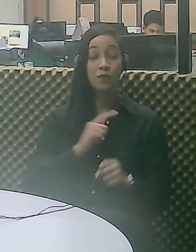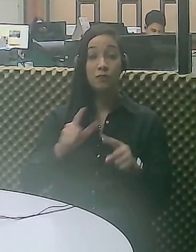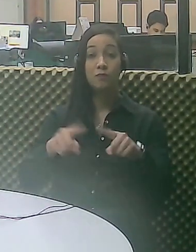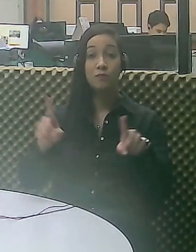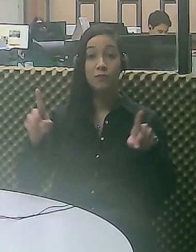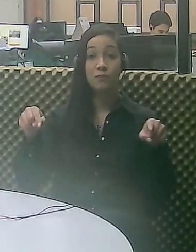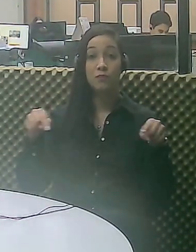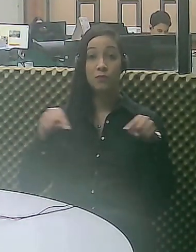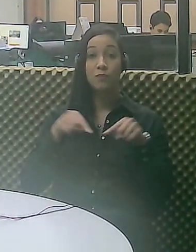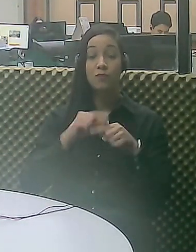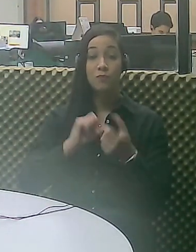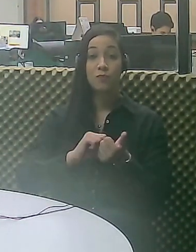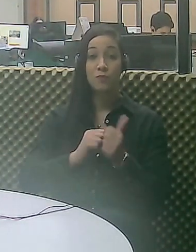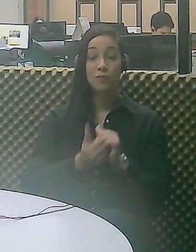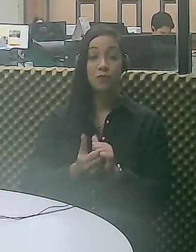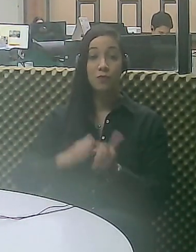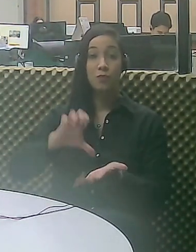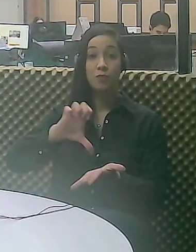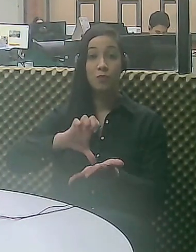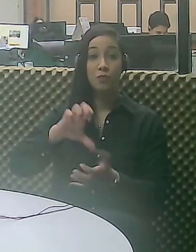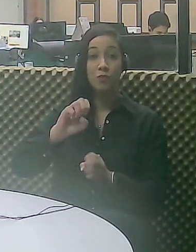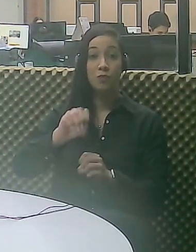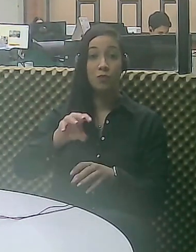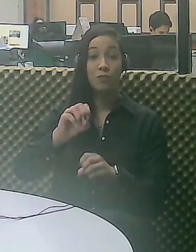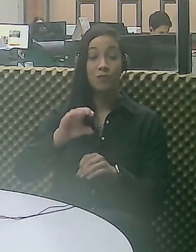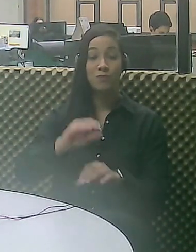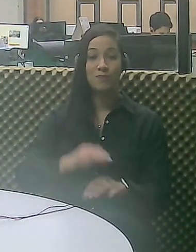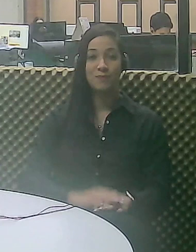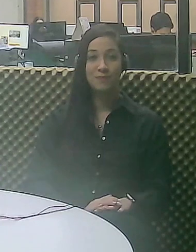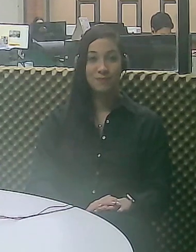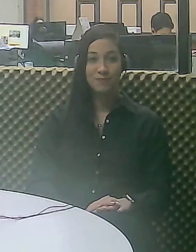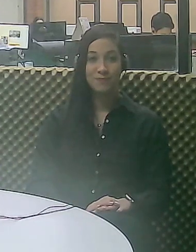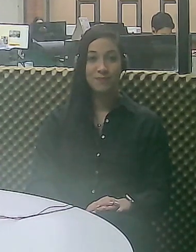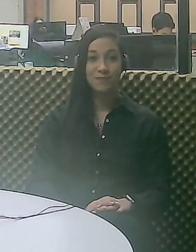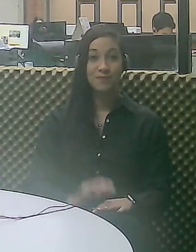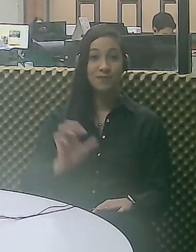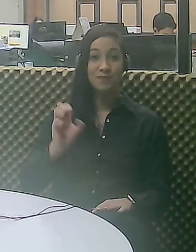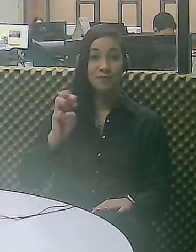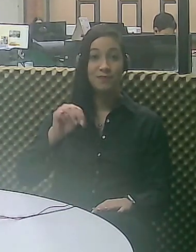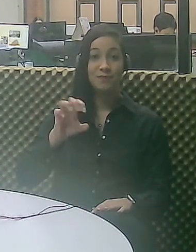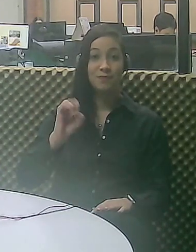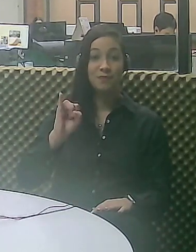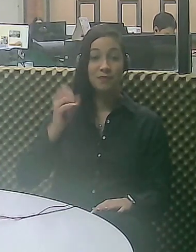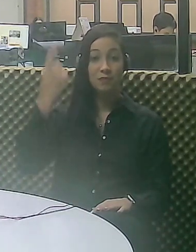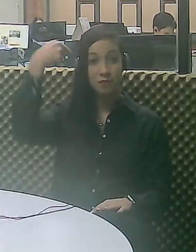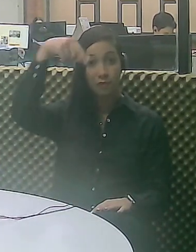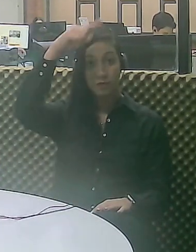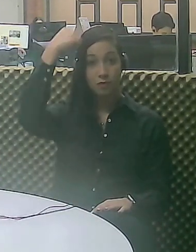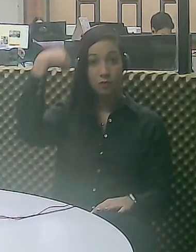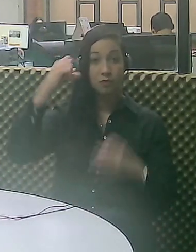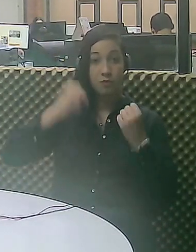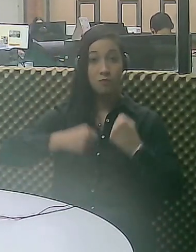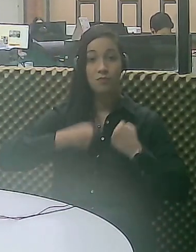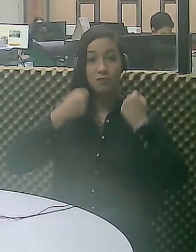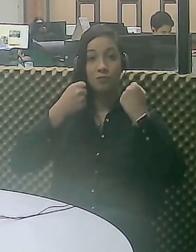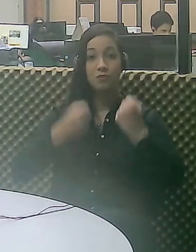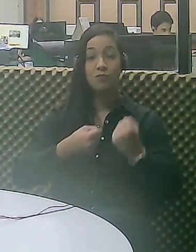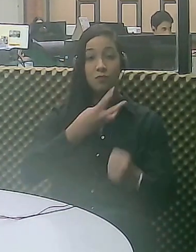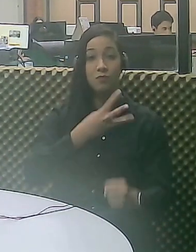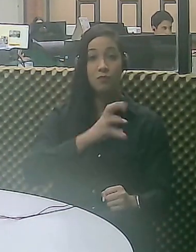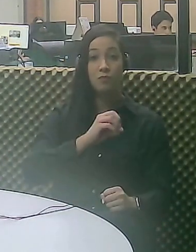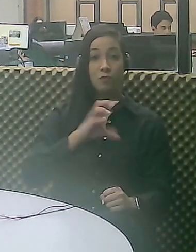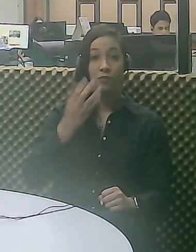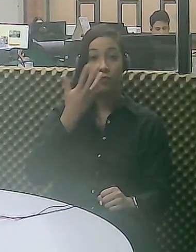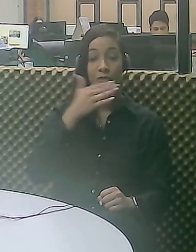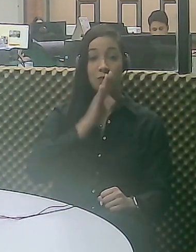quadra poliesportiva na unidade de ensino. A EMEI São Jorge terá capacidade de atendimento de 300